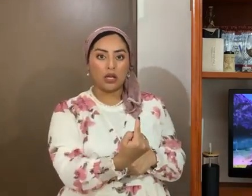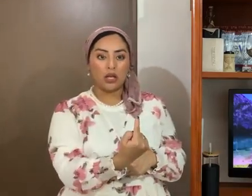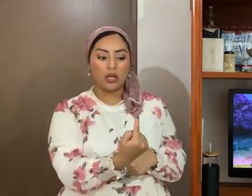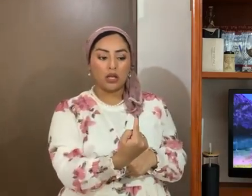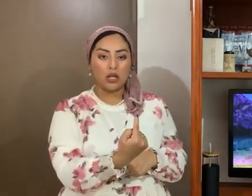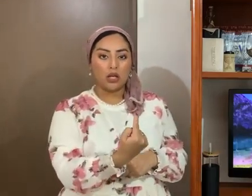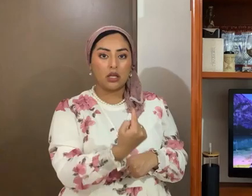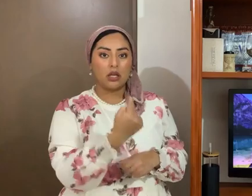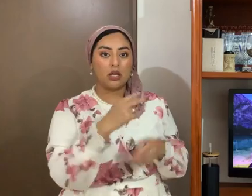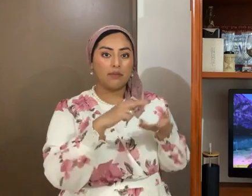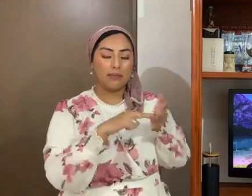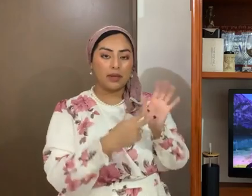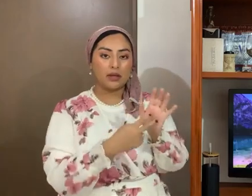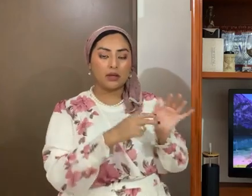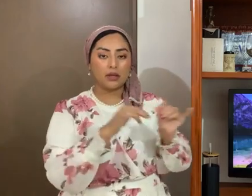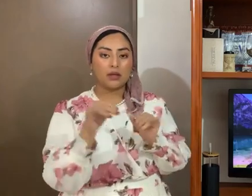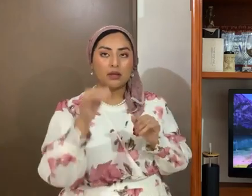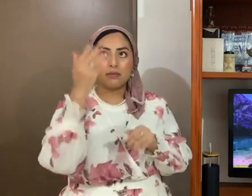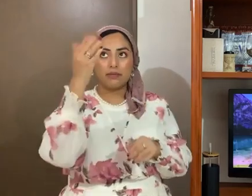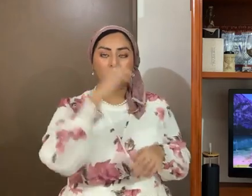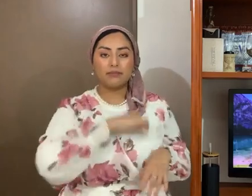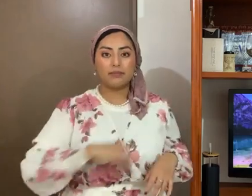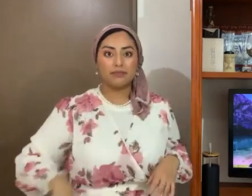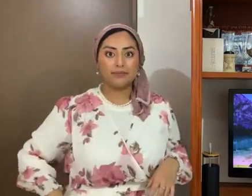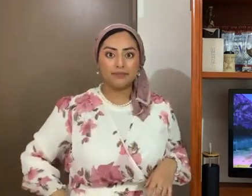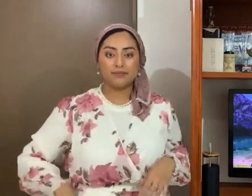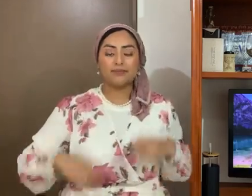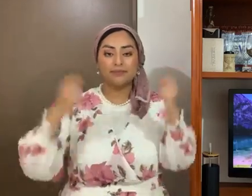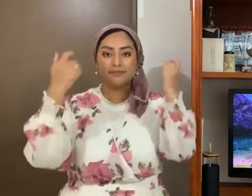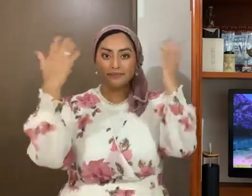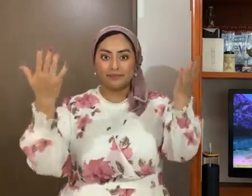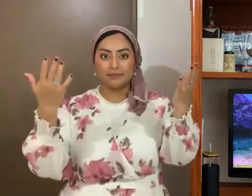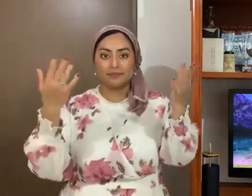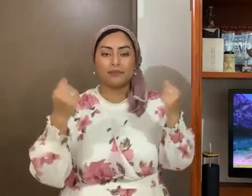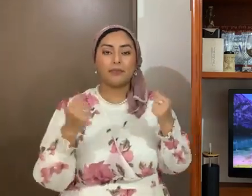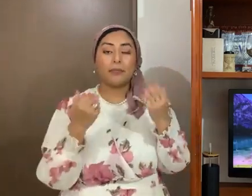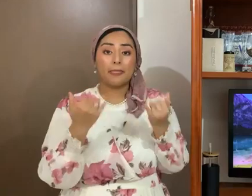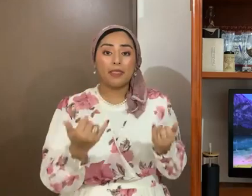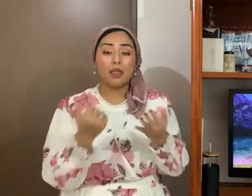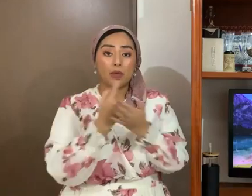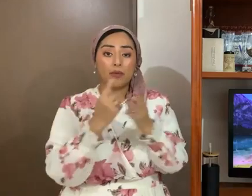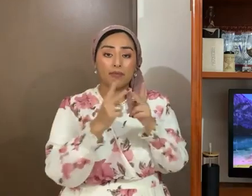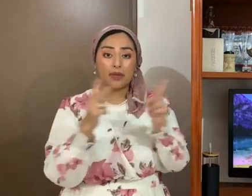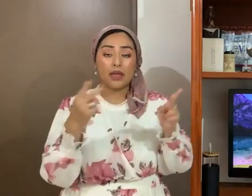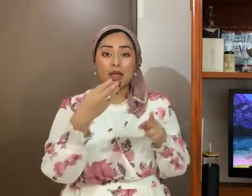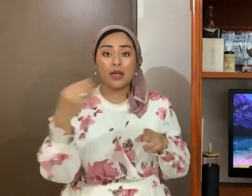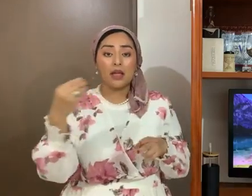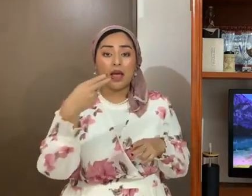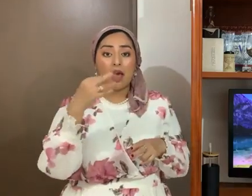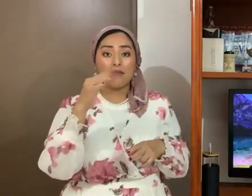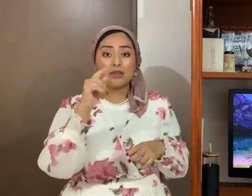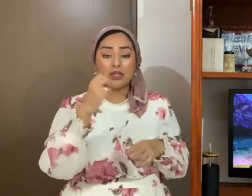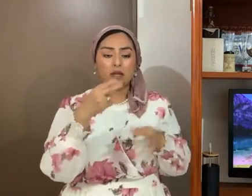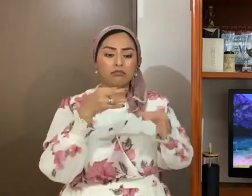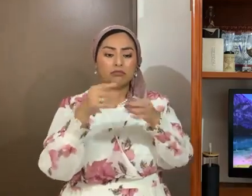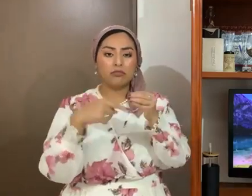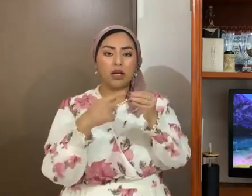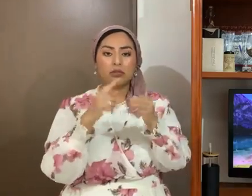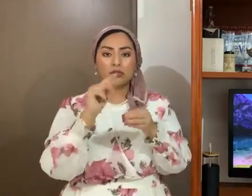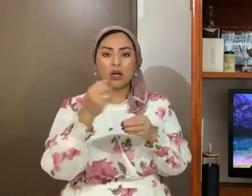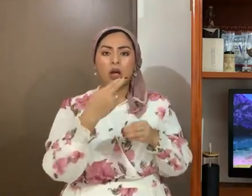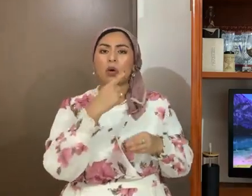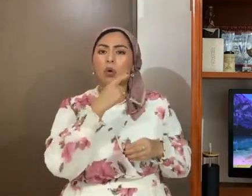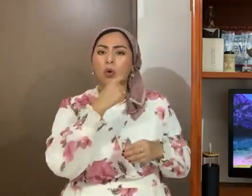a tu simiente, la cual es Mashiach. Aleluya. En esta parashá y en la Haftará se habla de la Torah. ¿Quién